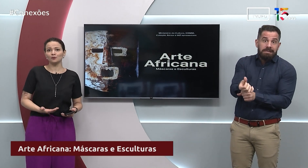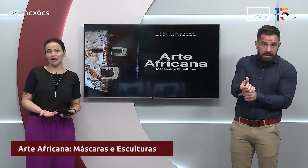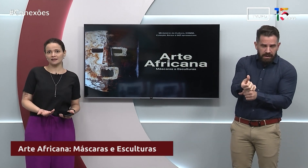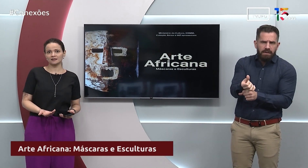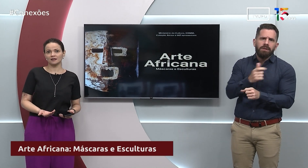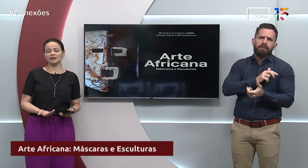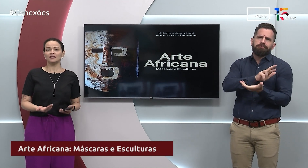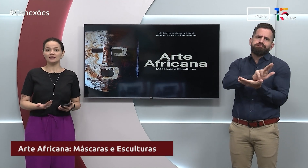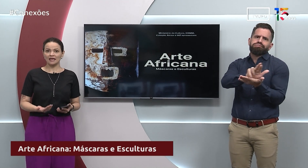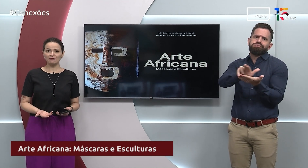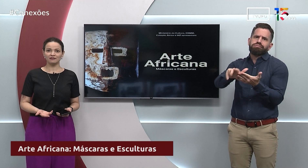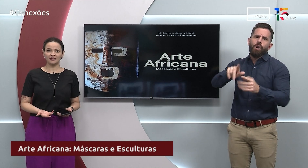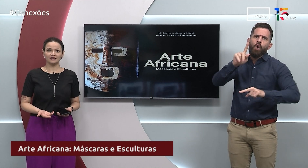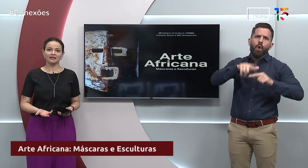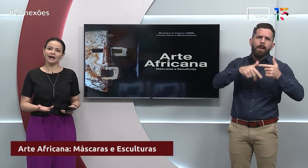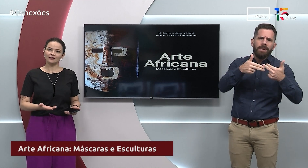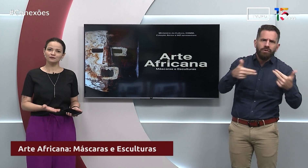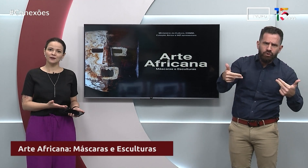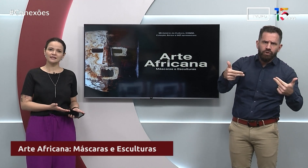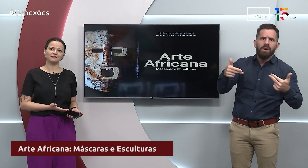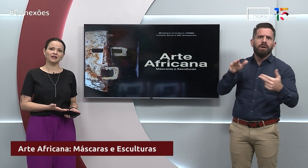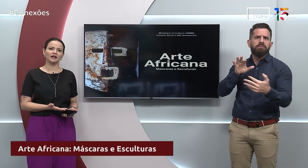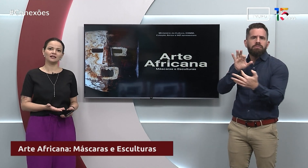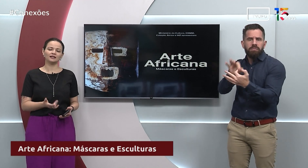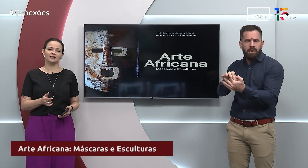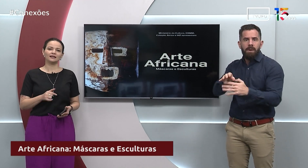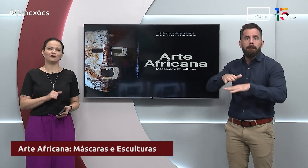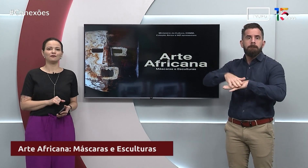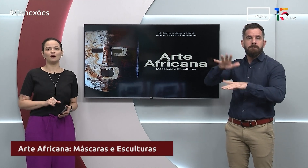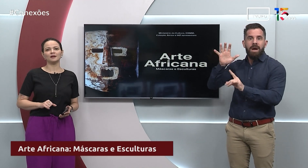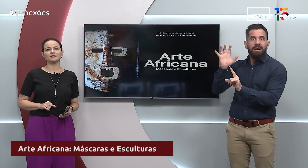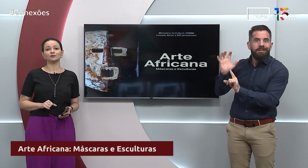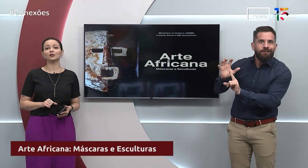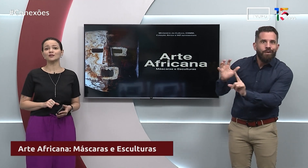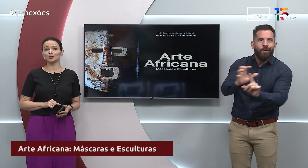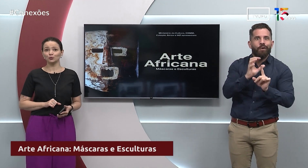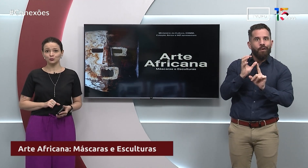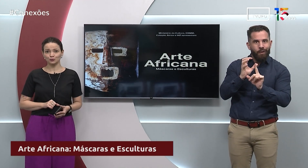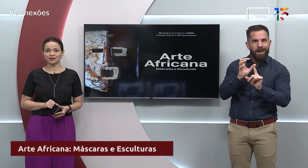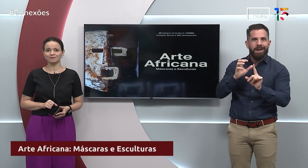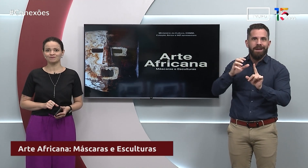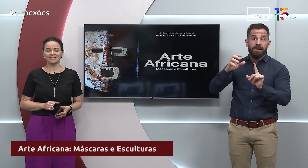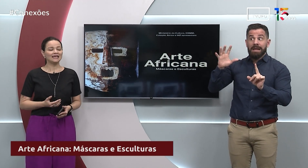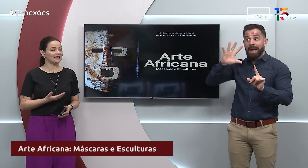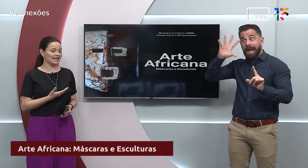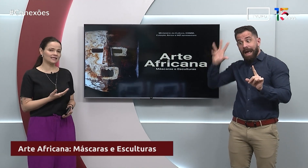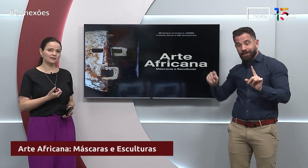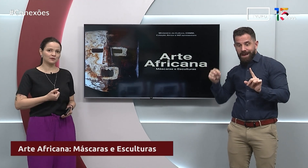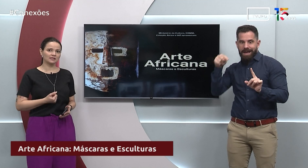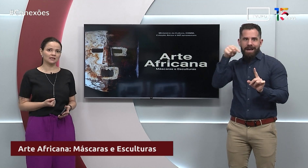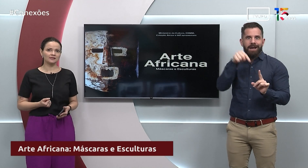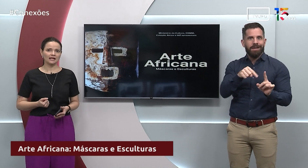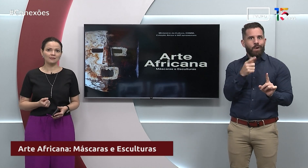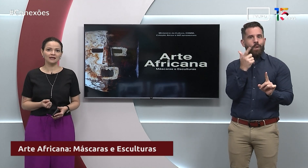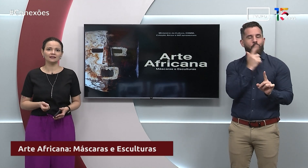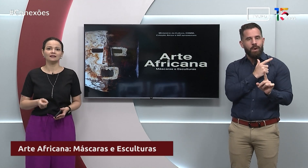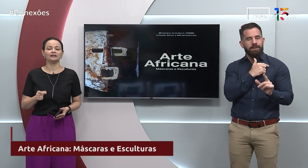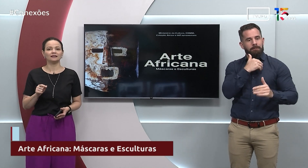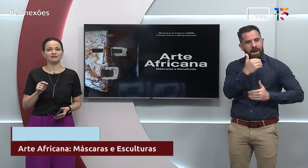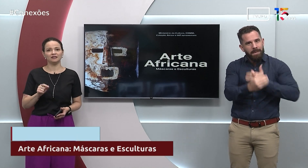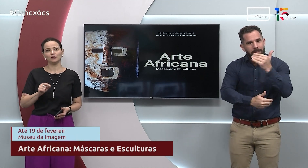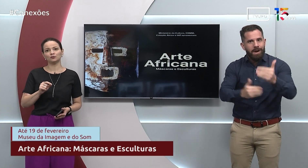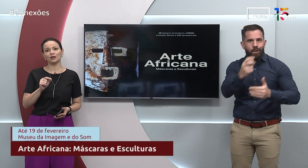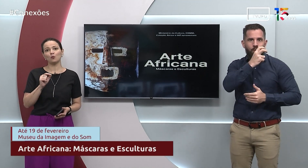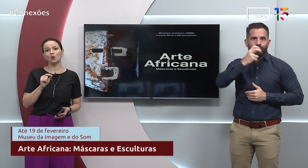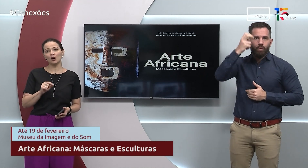objetos rituais, que refletem a influência africana na formação da nossa cultura. E essa exposição está aberta